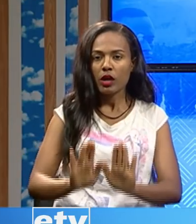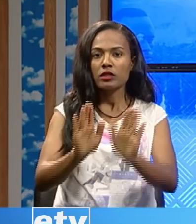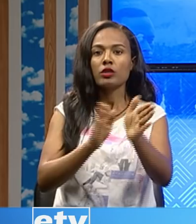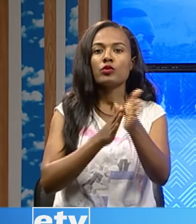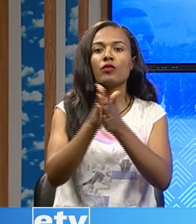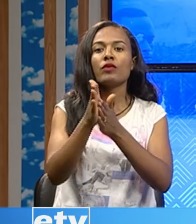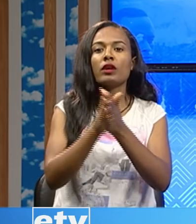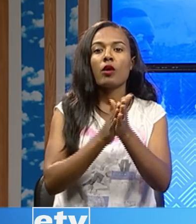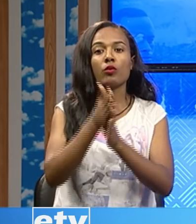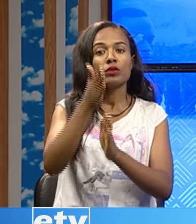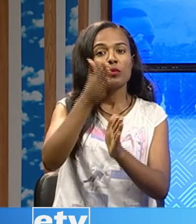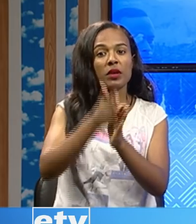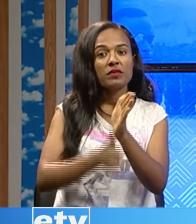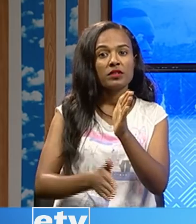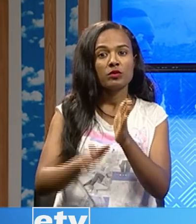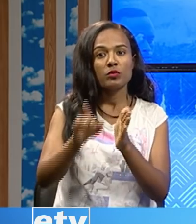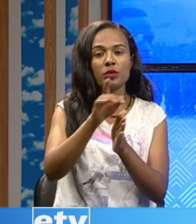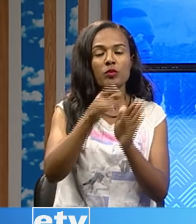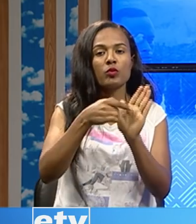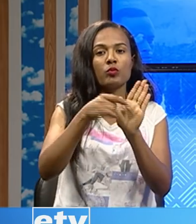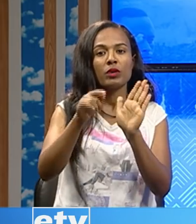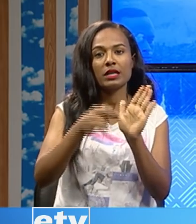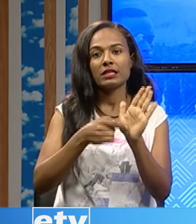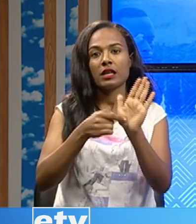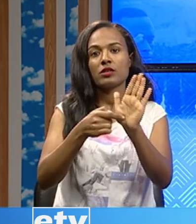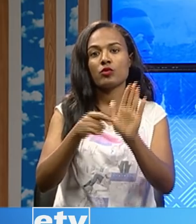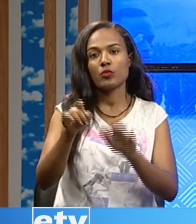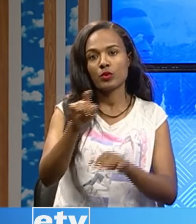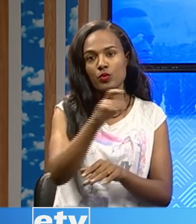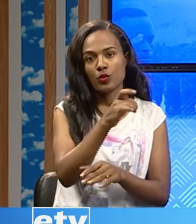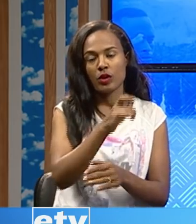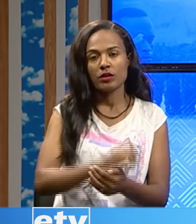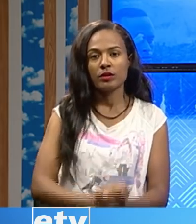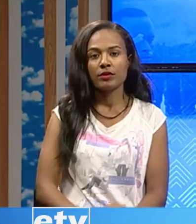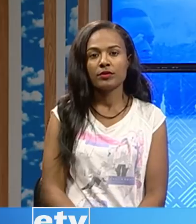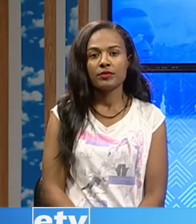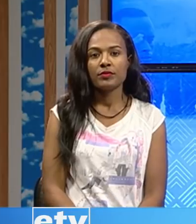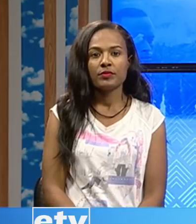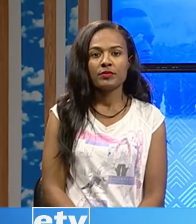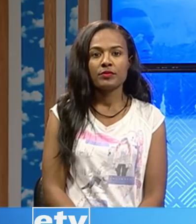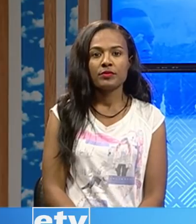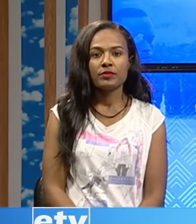ፍላጎት የሚያስፈጽሙበት መሆኑን በግልጽ ያሳዩበት ሆኗል።